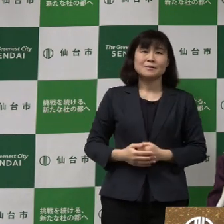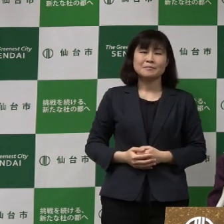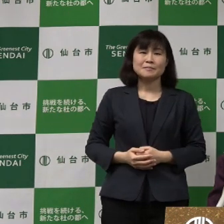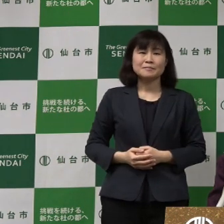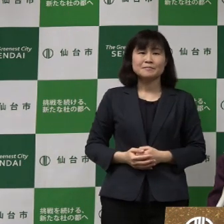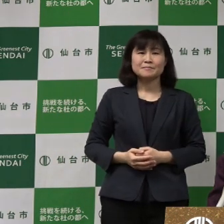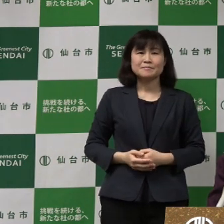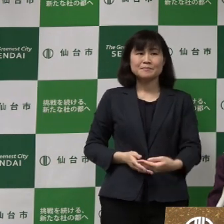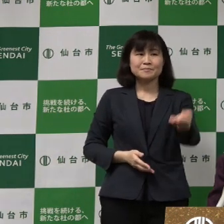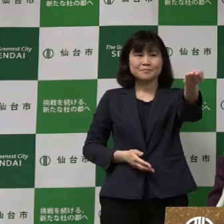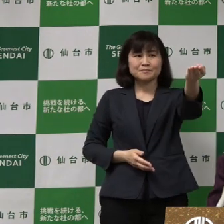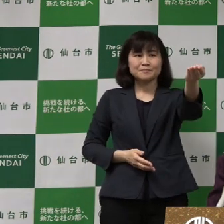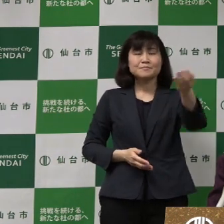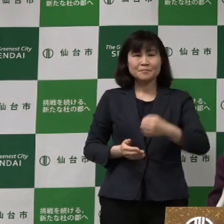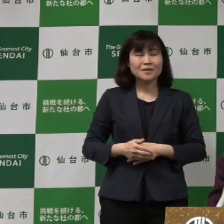はい、わかりました。